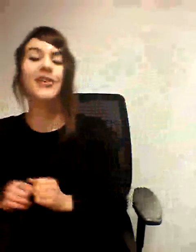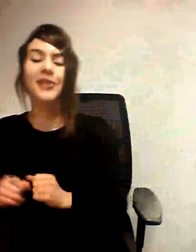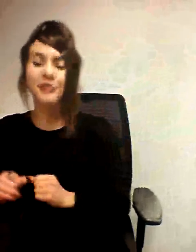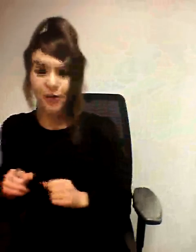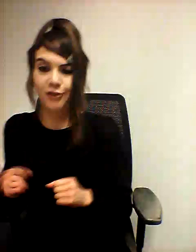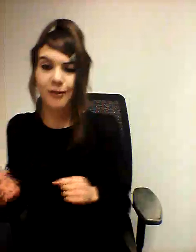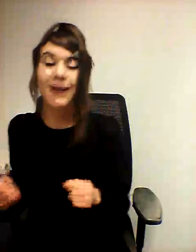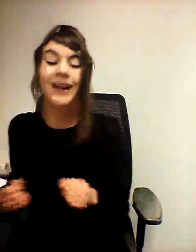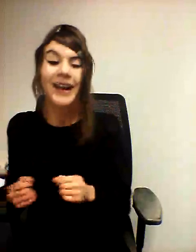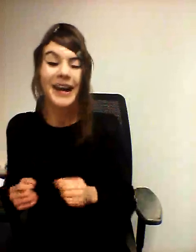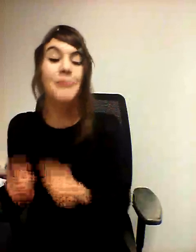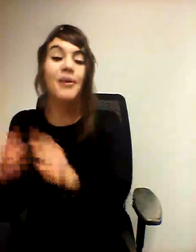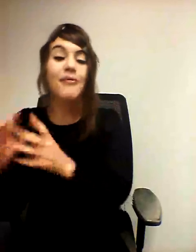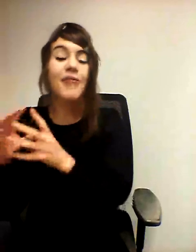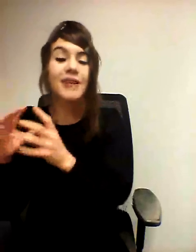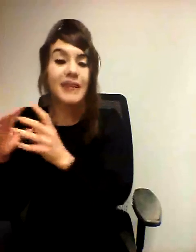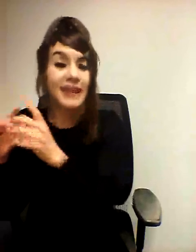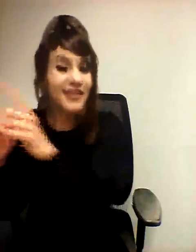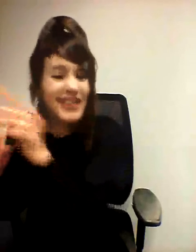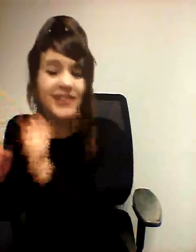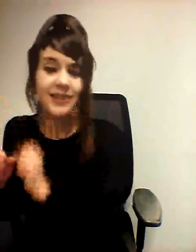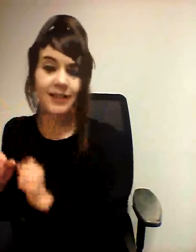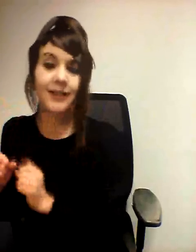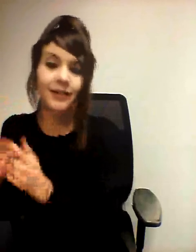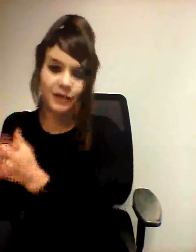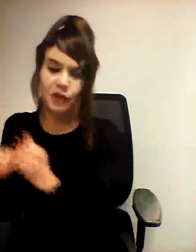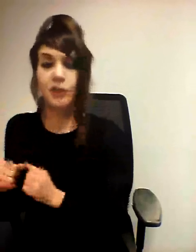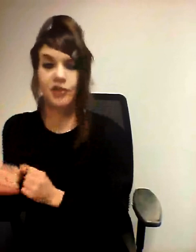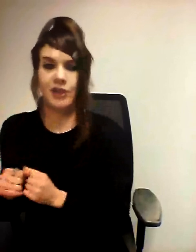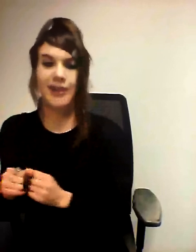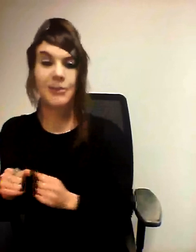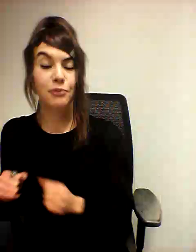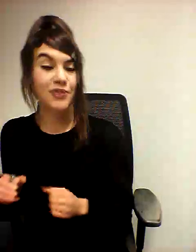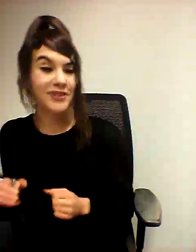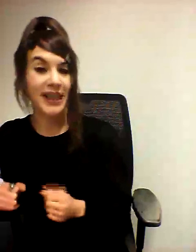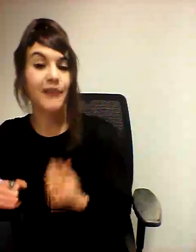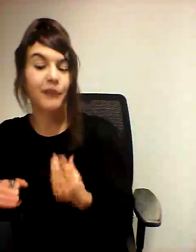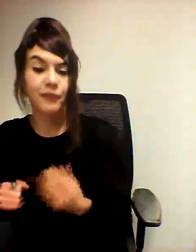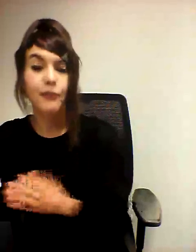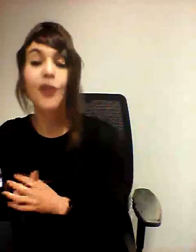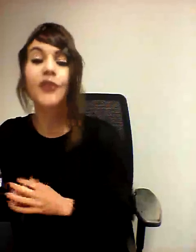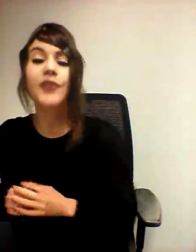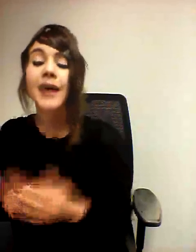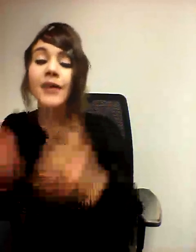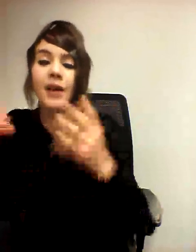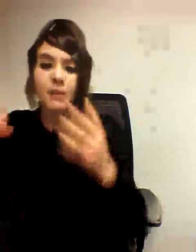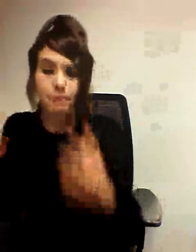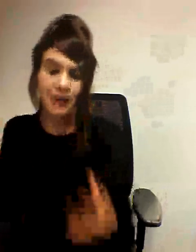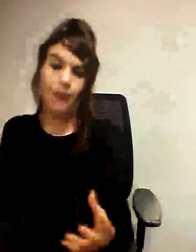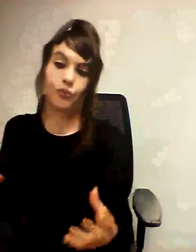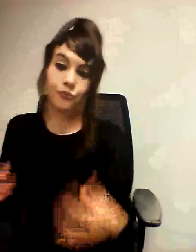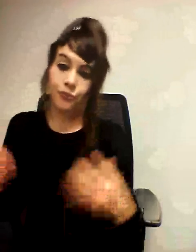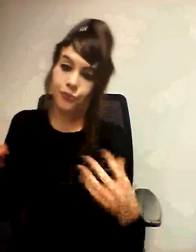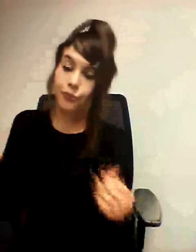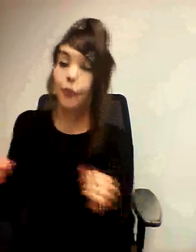kunnen vormen. Wanneer die cellen, die spiercellen, in het bezit zijn van vocht en bouwstoffen.